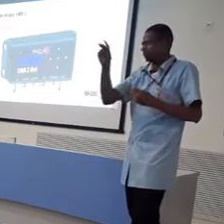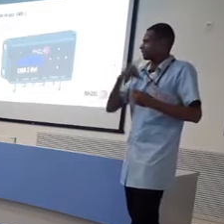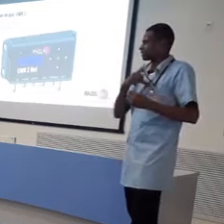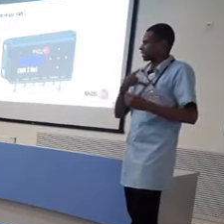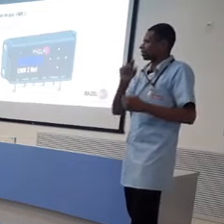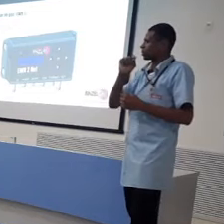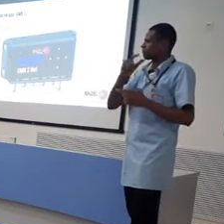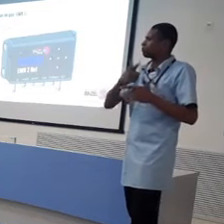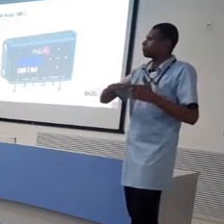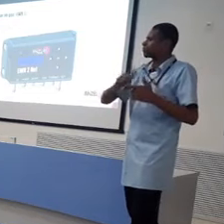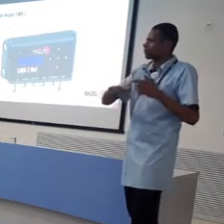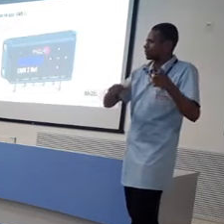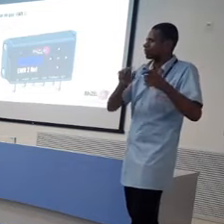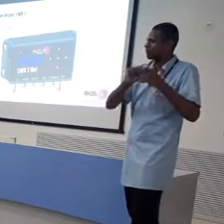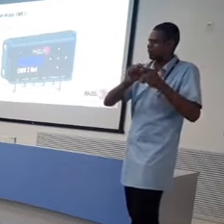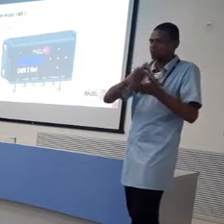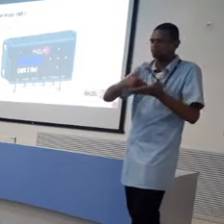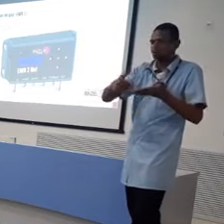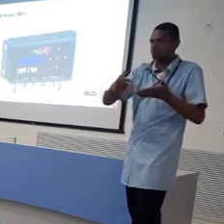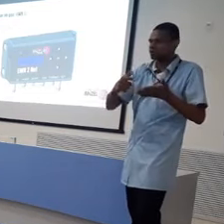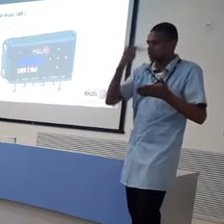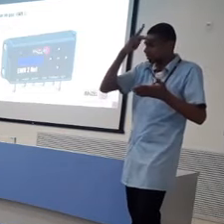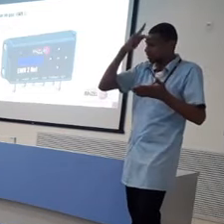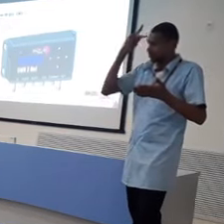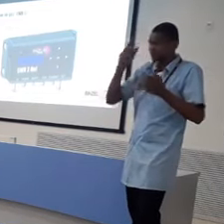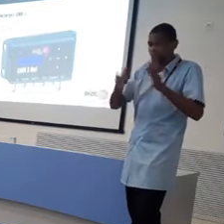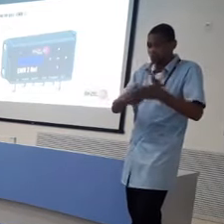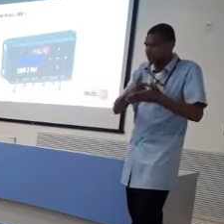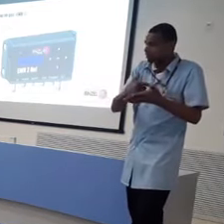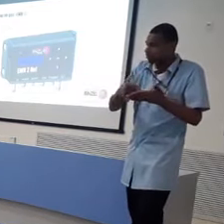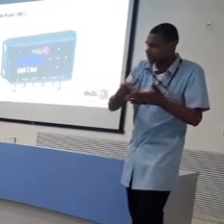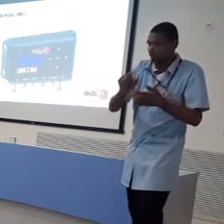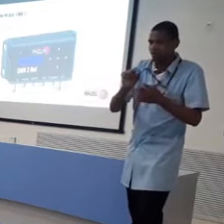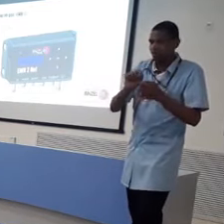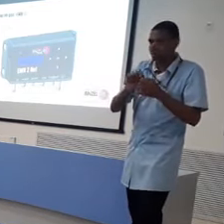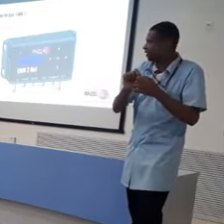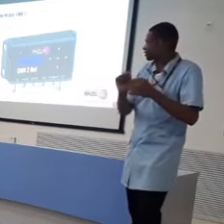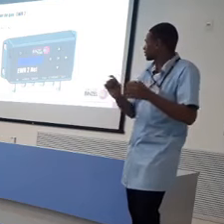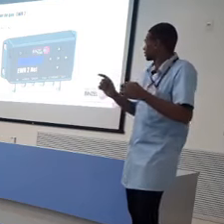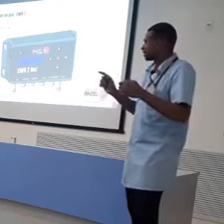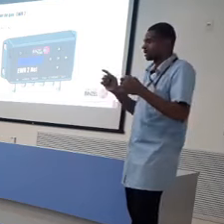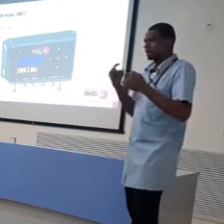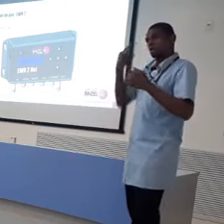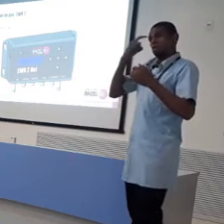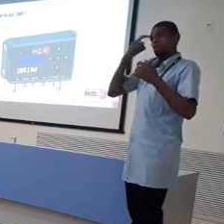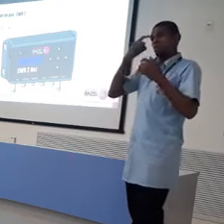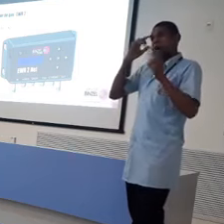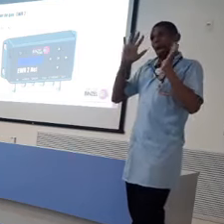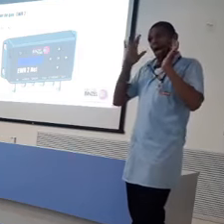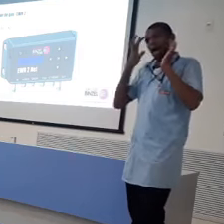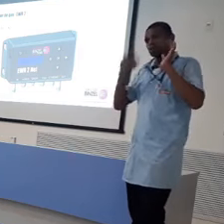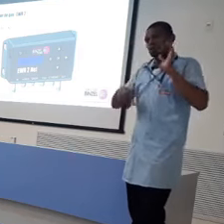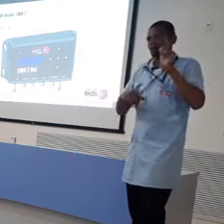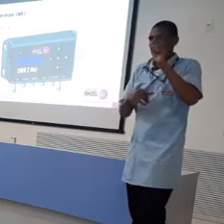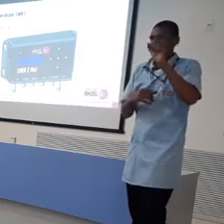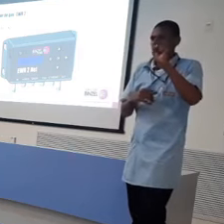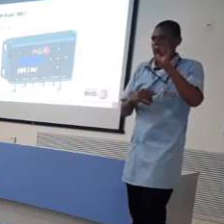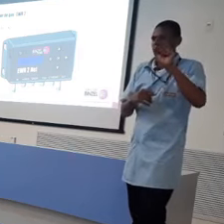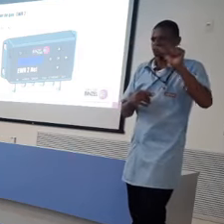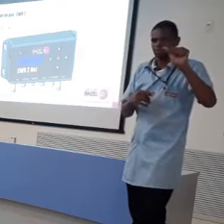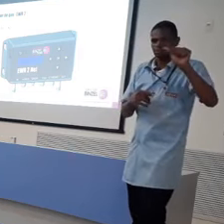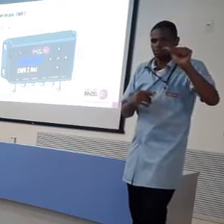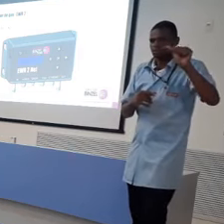Primeiro problema que dá na solda, o que o soldador faz? Ele pega lá o regulador, eu acho que é gás. Aperta